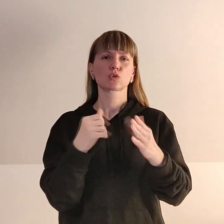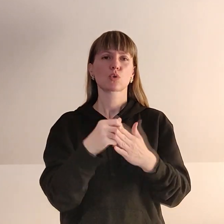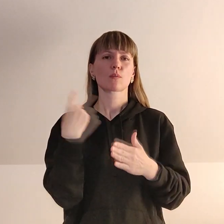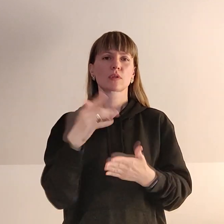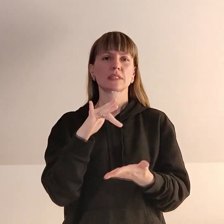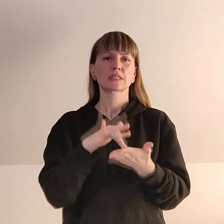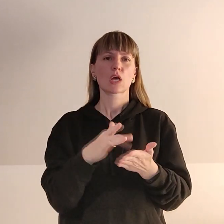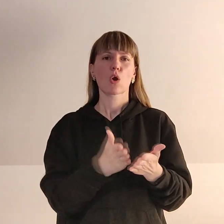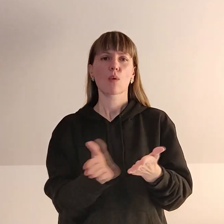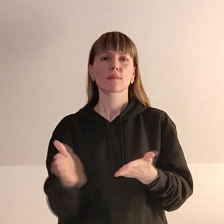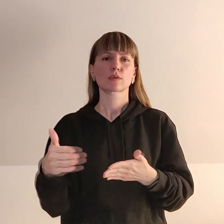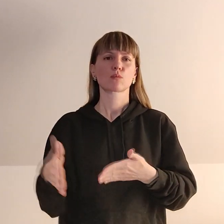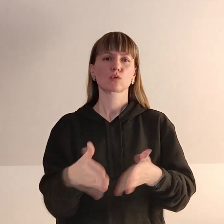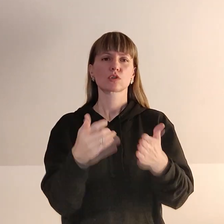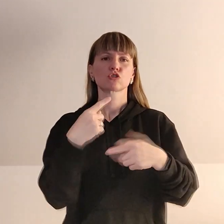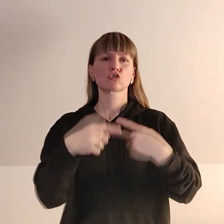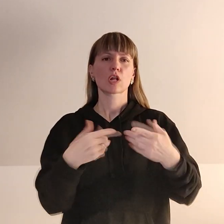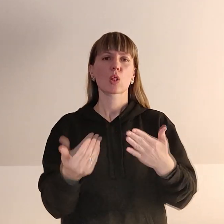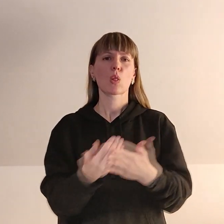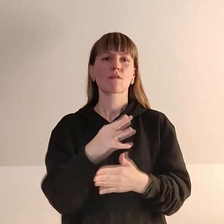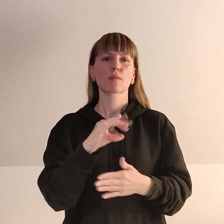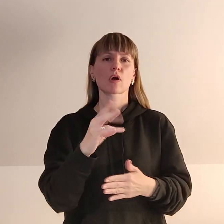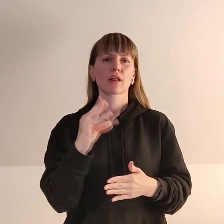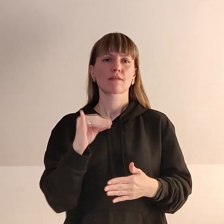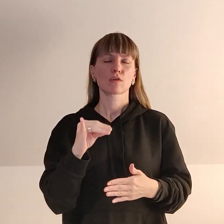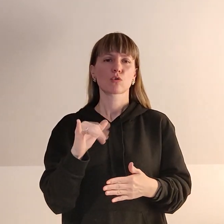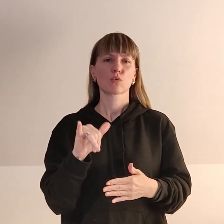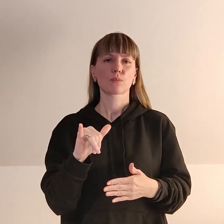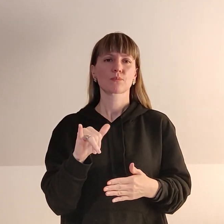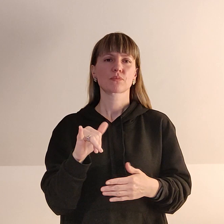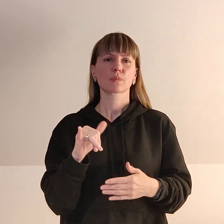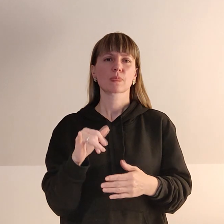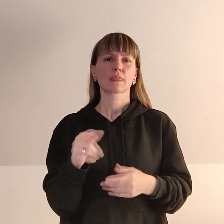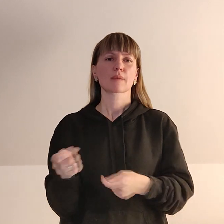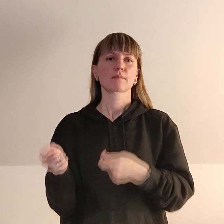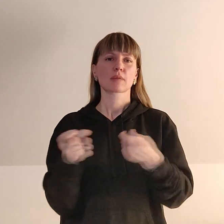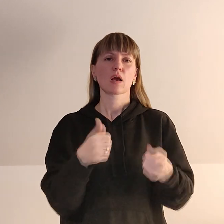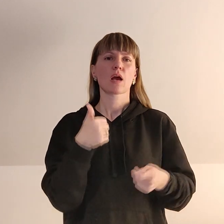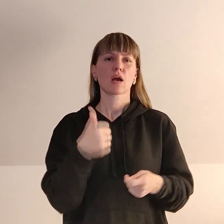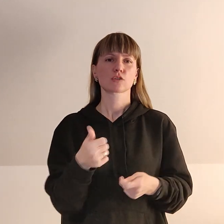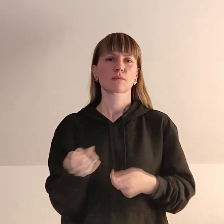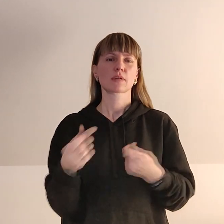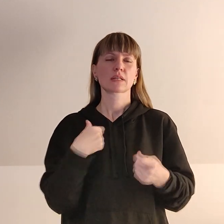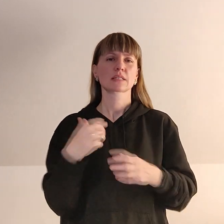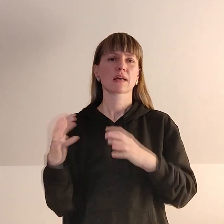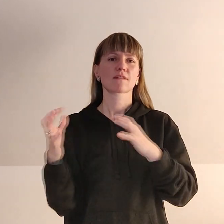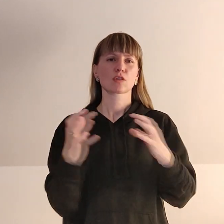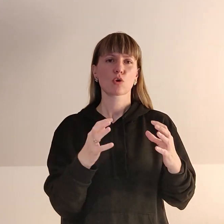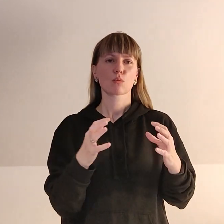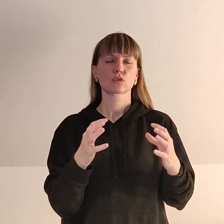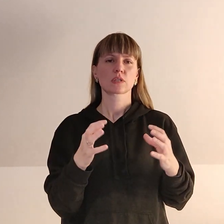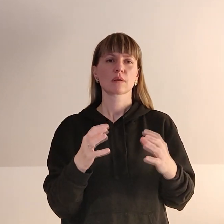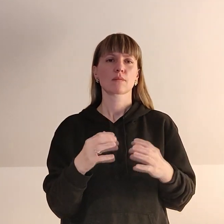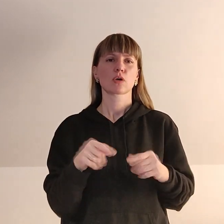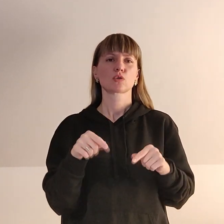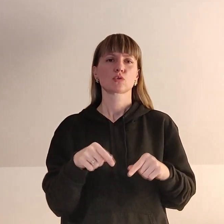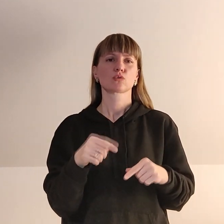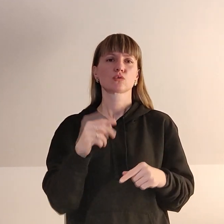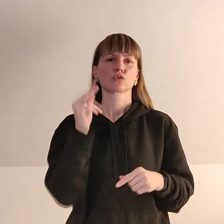об'їзним шляхом через Новомиколаївку. Вибралися хорошо, привезли нас автобусами. Тут чаєм